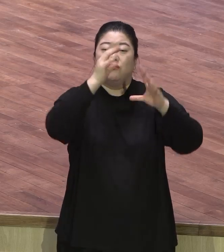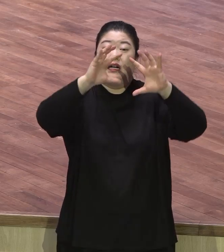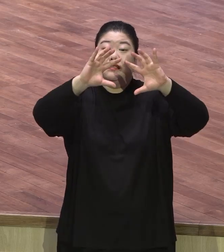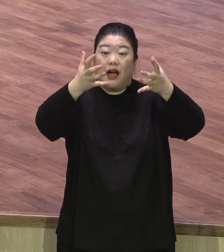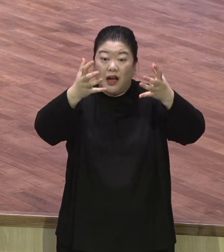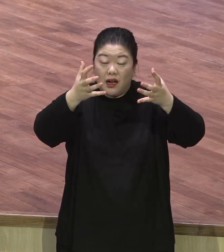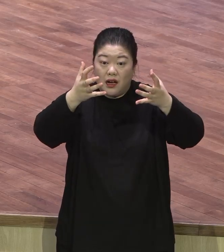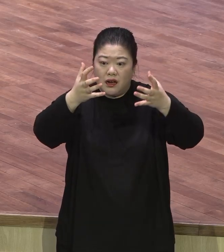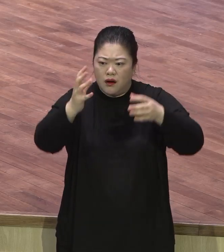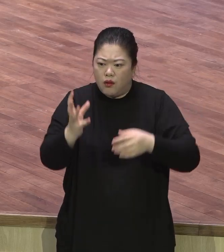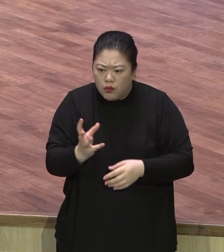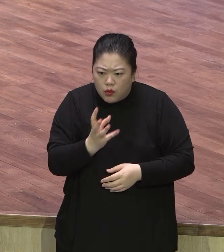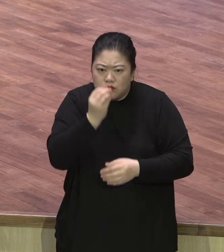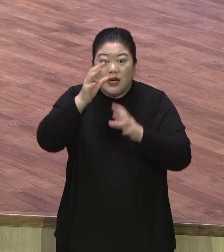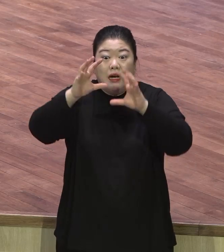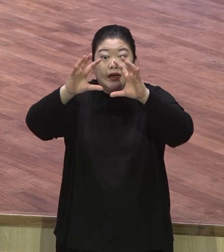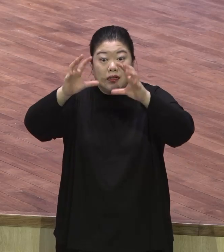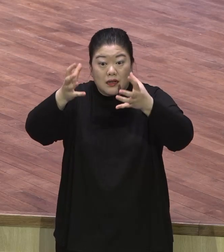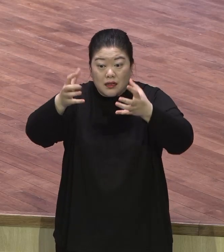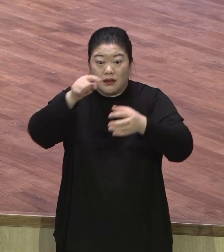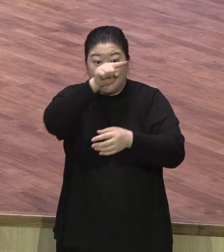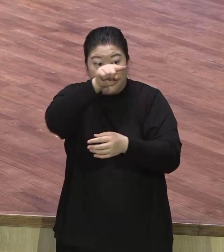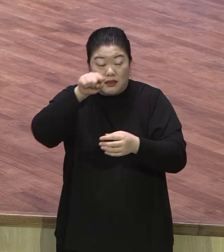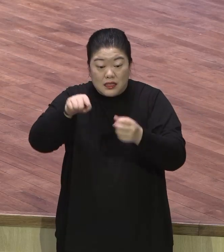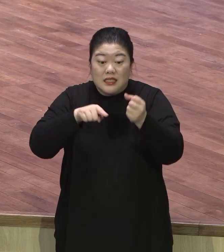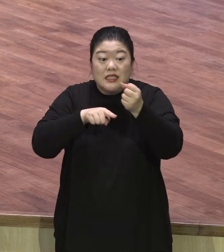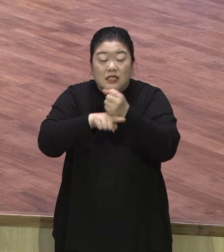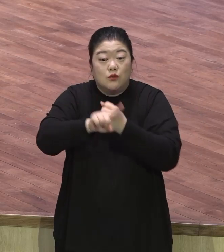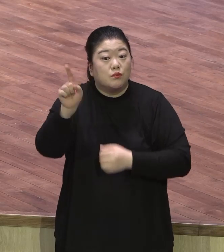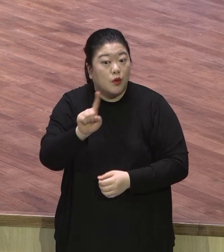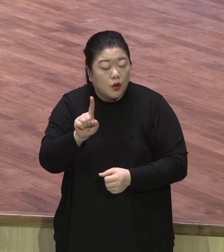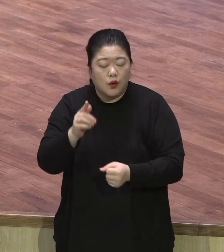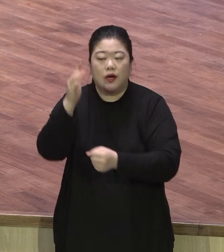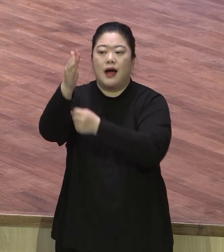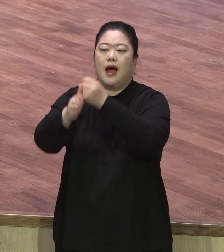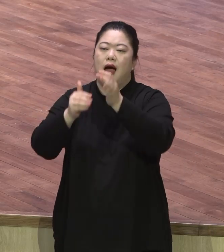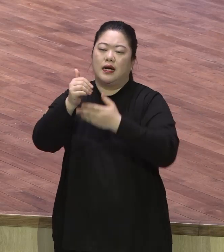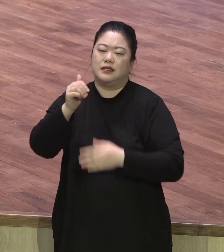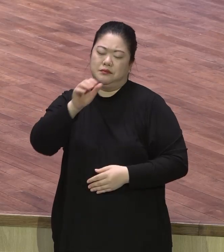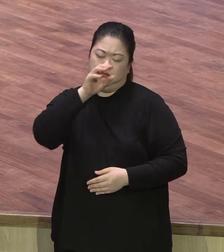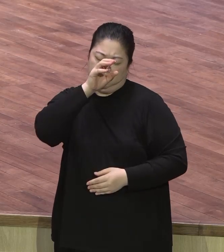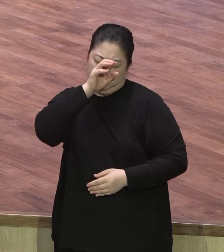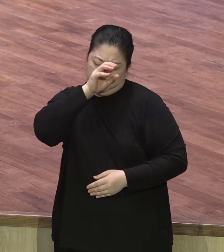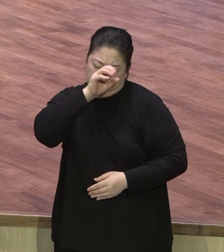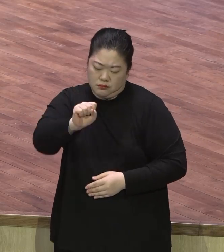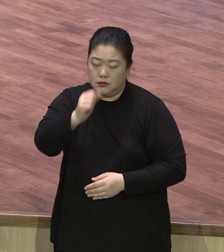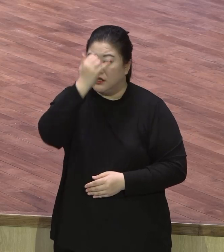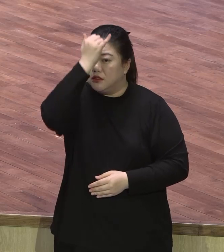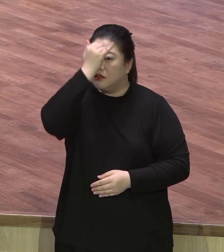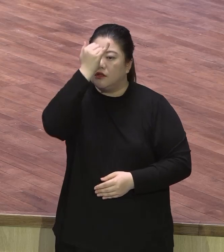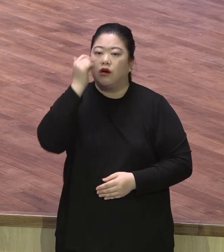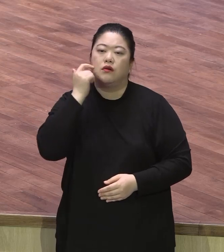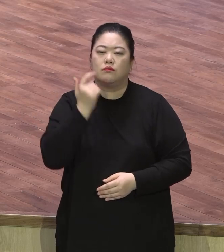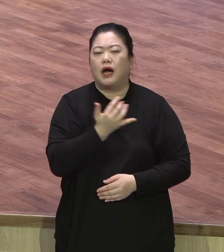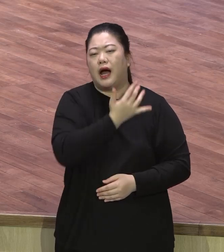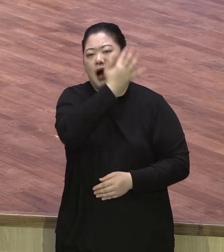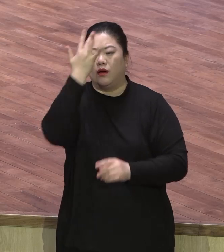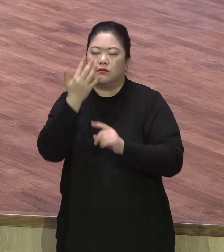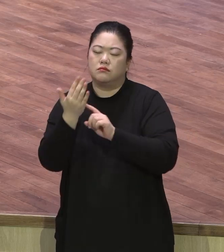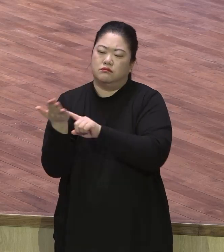뭐냐 하나님의 아름다운 득을 선전하게 하라 하십니다 예수 그리스도의